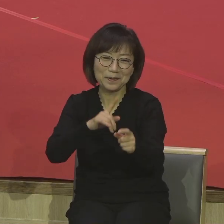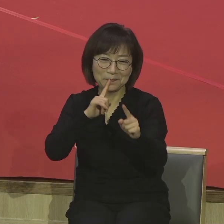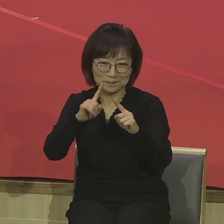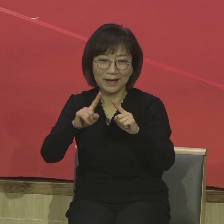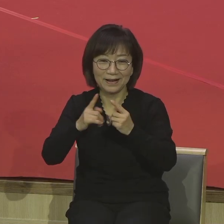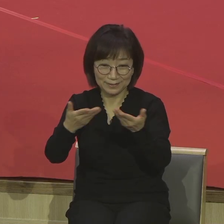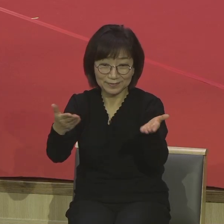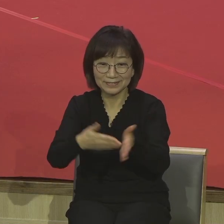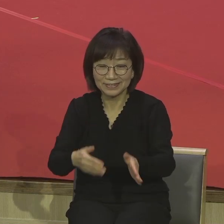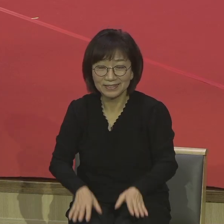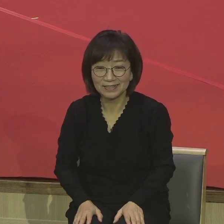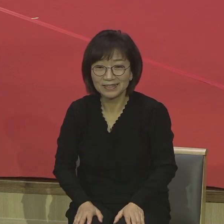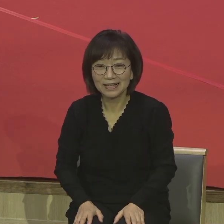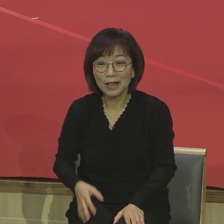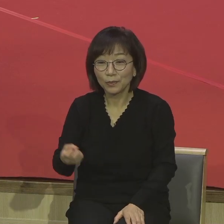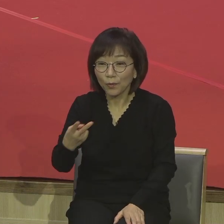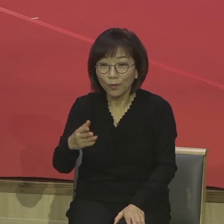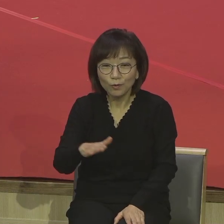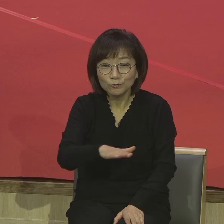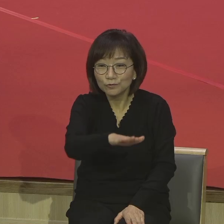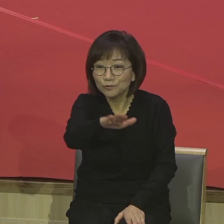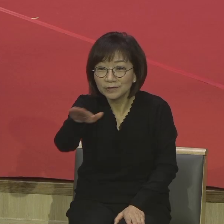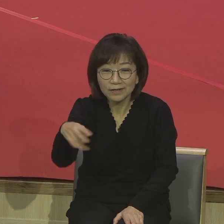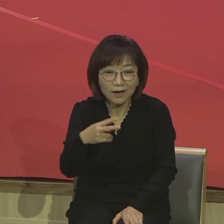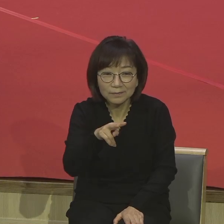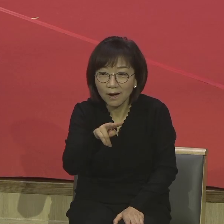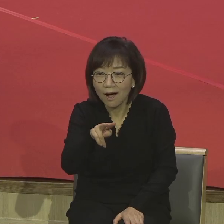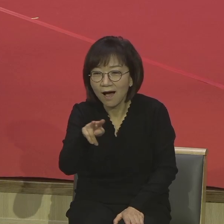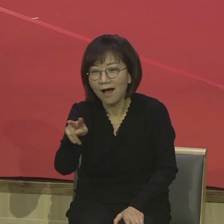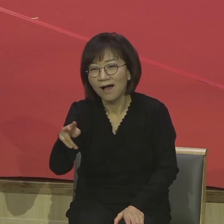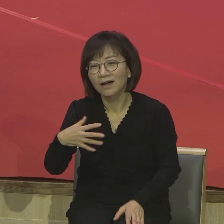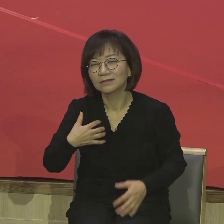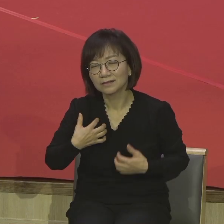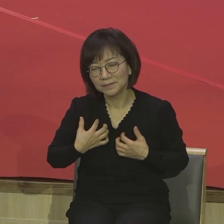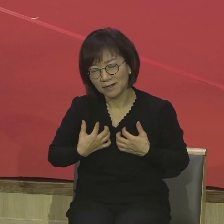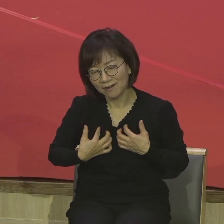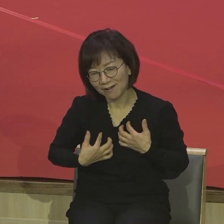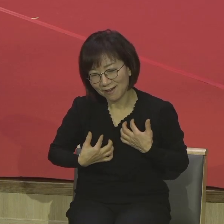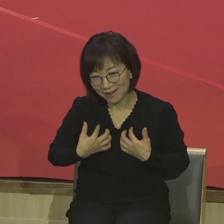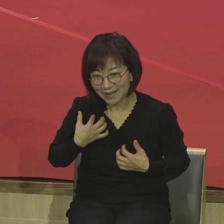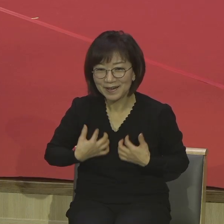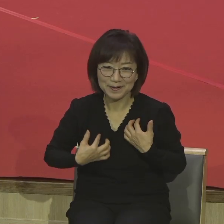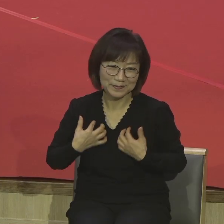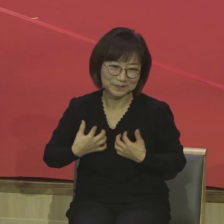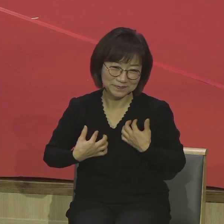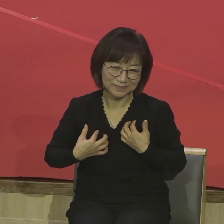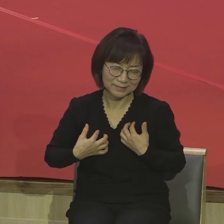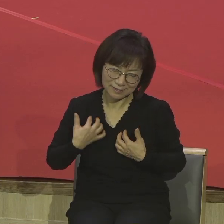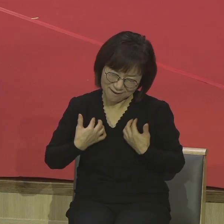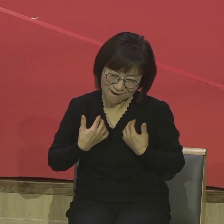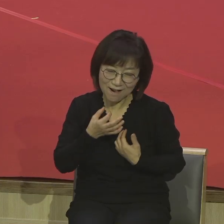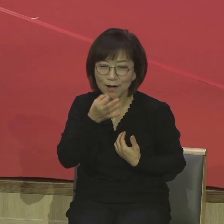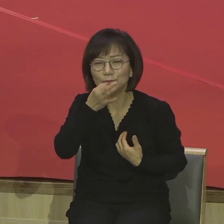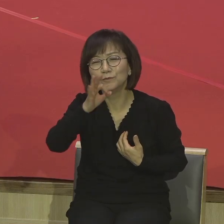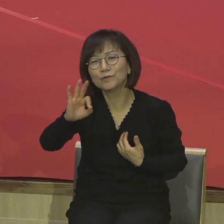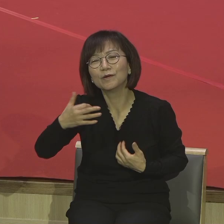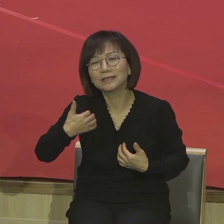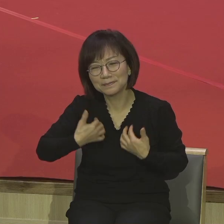더 나아가서 우리로 인해서 하나님께서 즐거이 부르며 기뻐하신다.